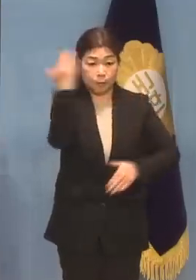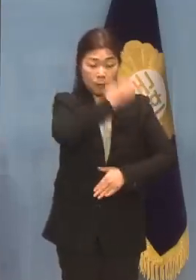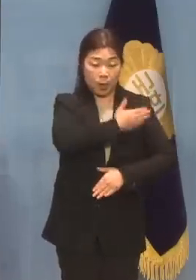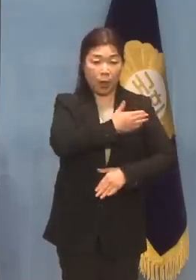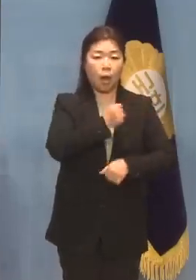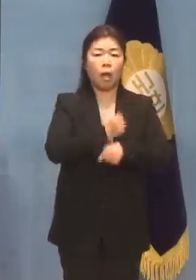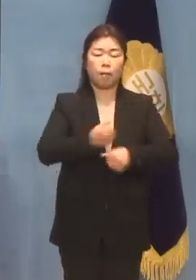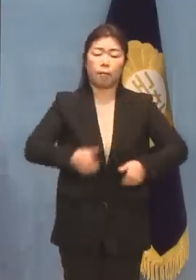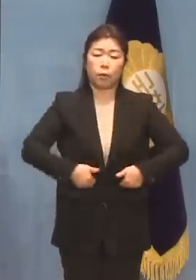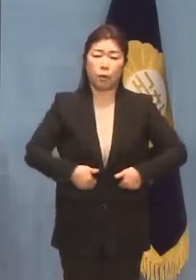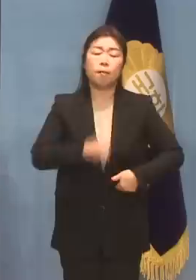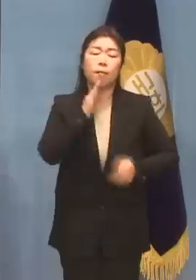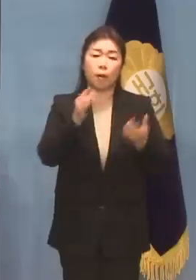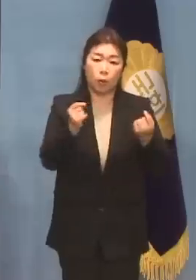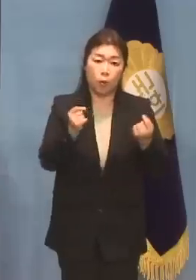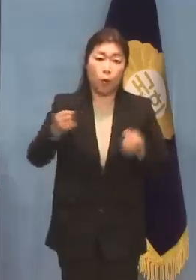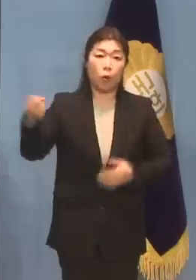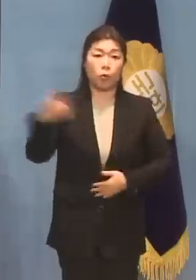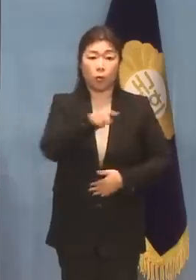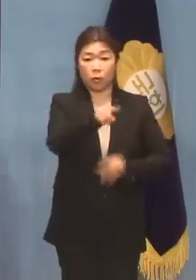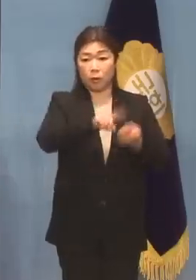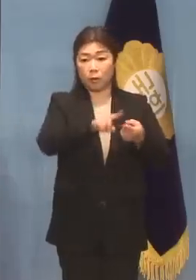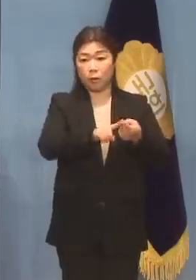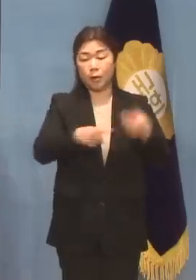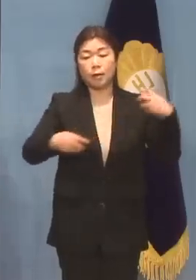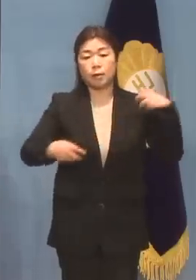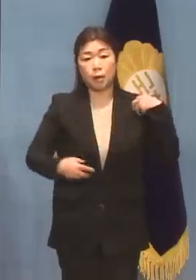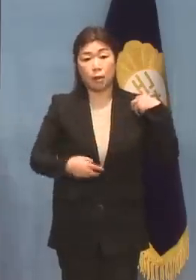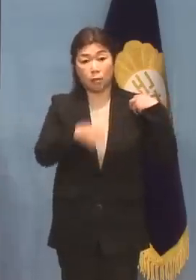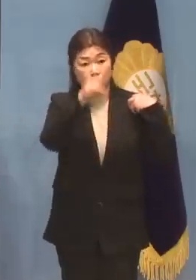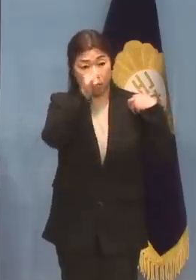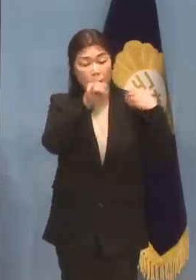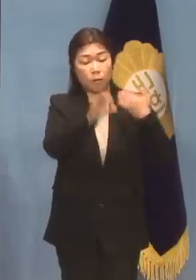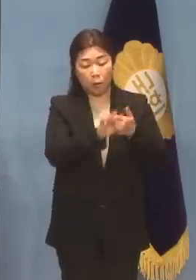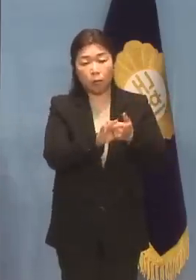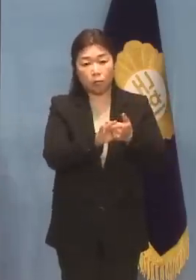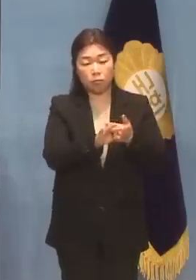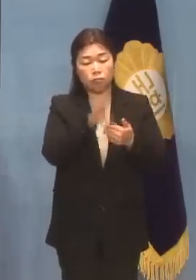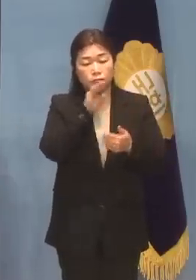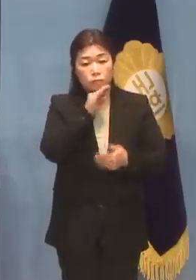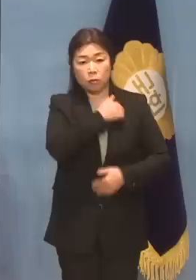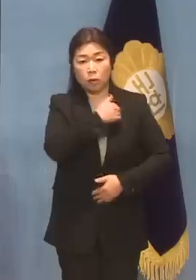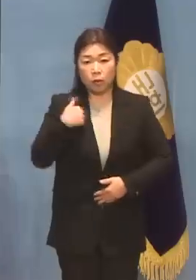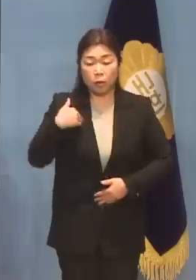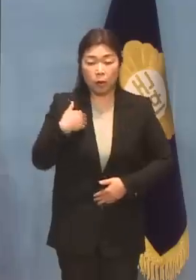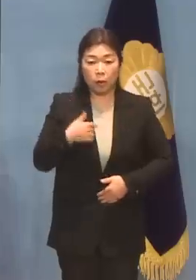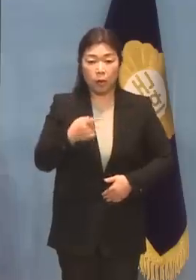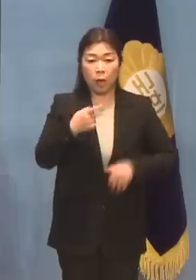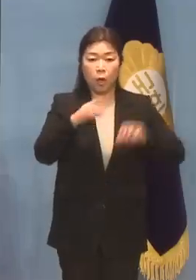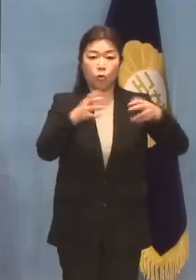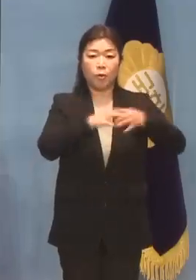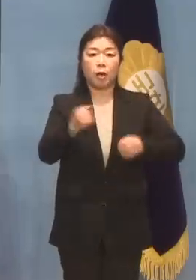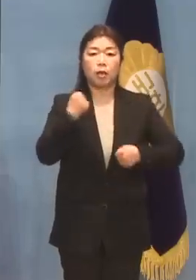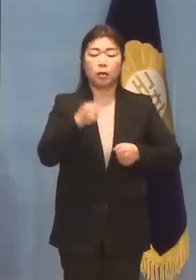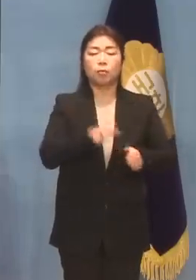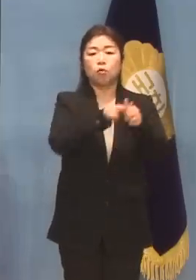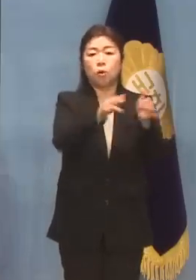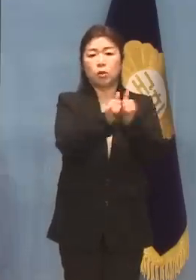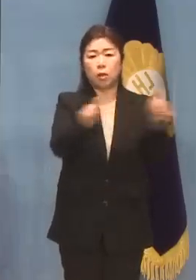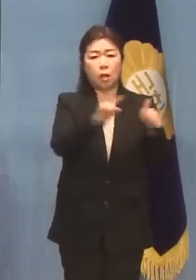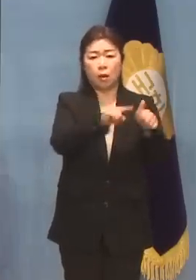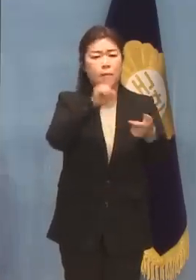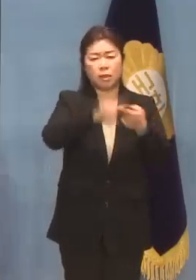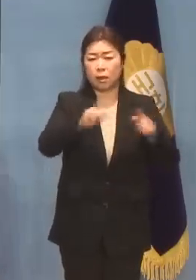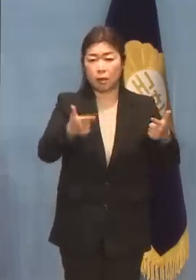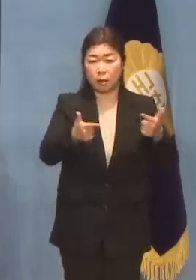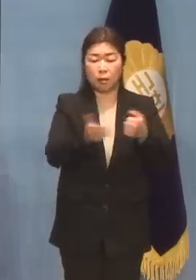맞다. 그리고 그것에 대해서 사실을 책임질 것이 있으면 당대표 후보로서 적합하지 않다.